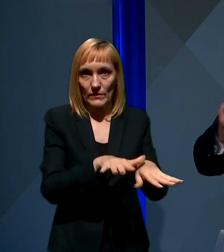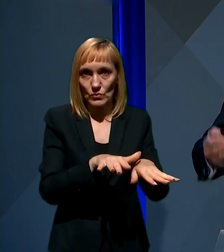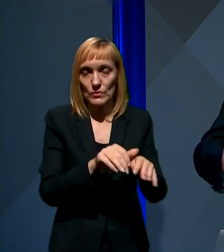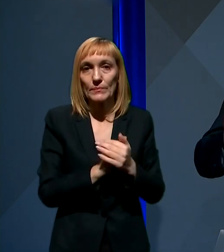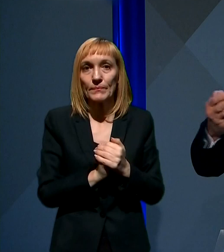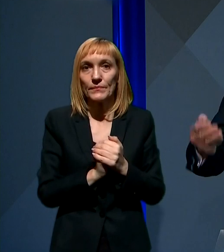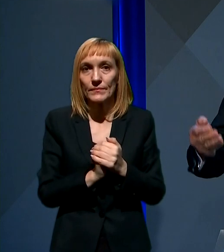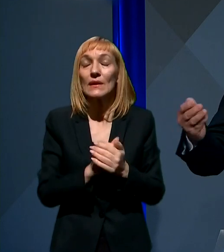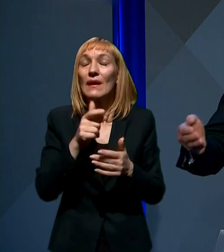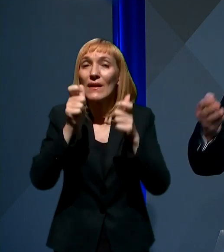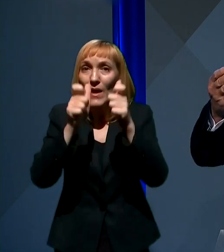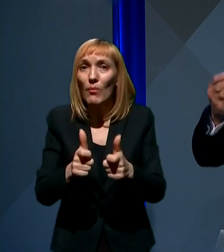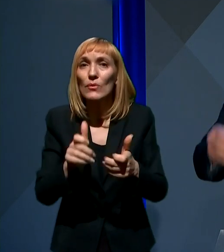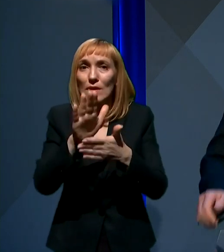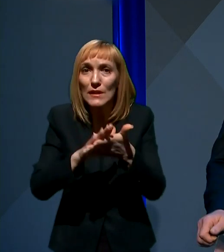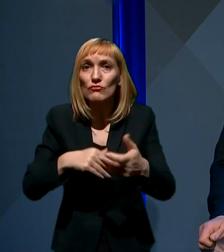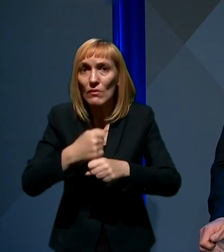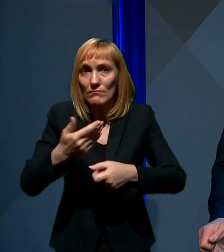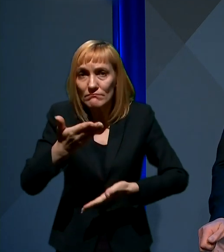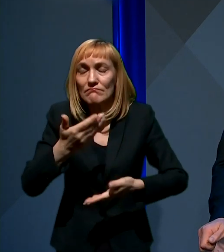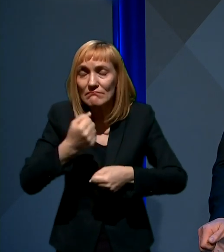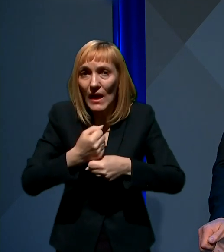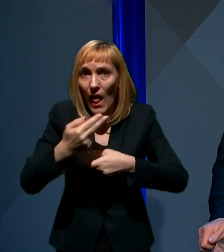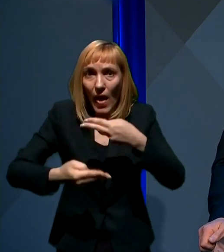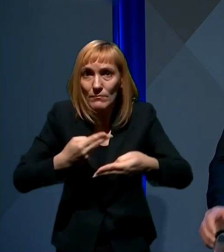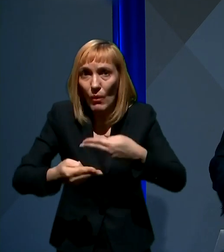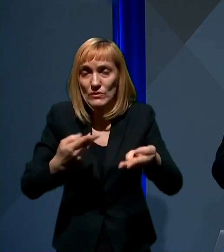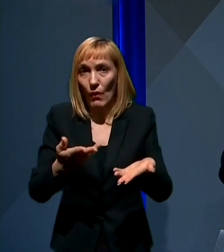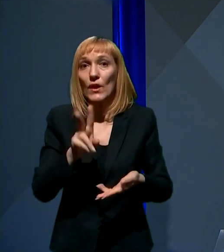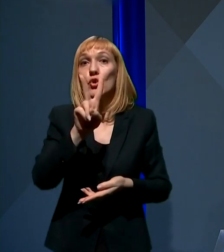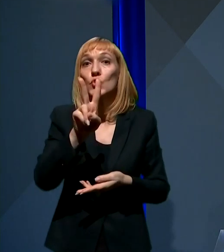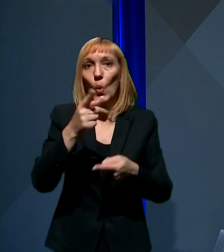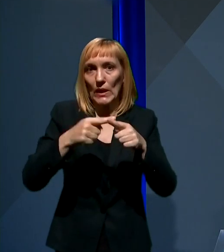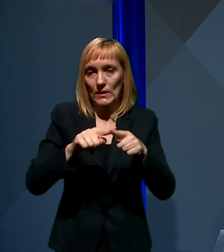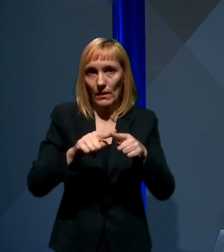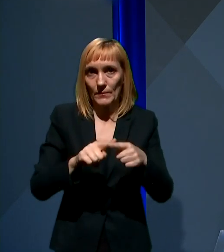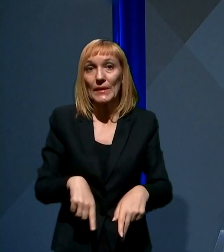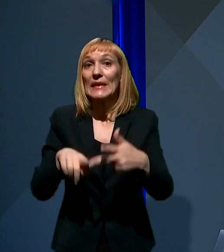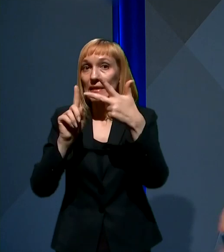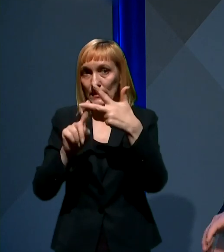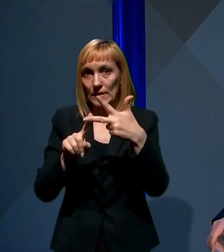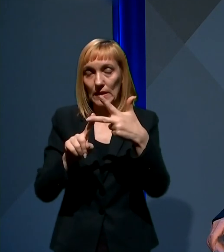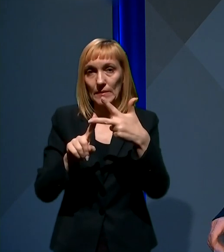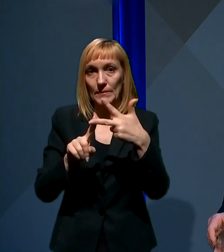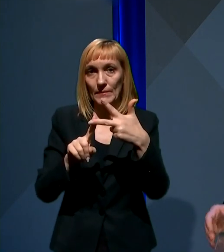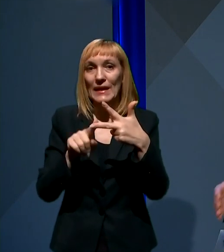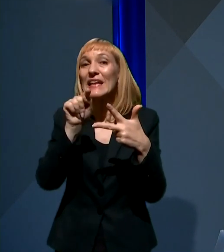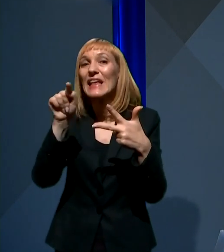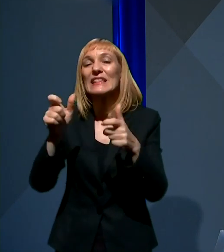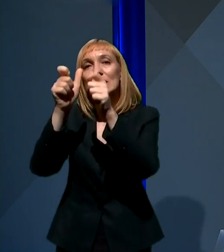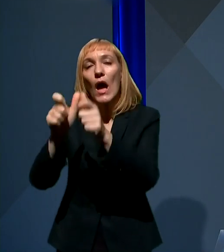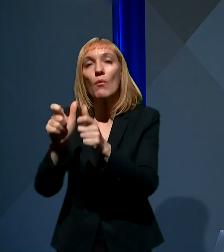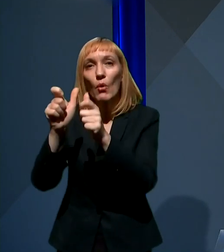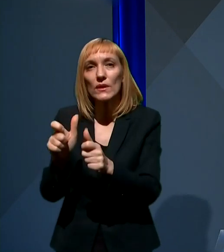ponovno zaženejo svojo proizvodnjo, paket 2. In da naslovimo tudi tista podjetja, ki